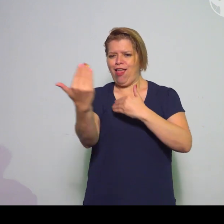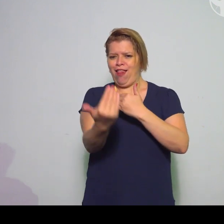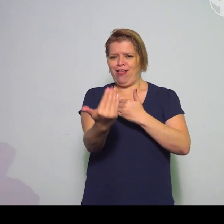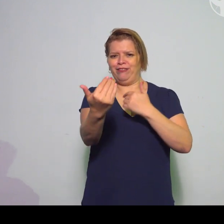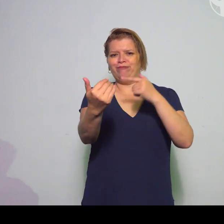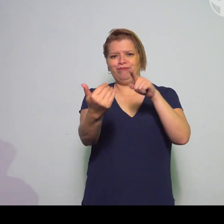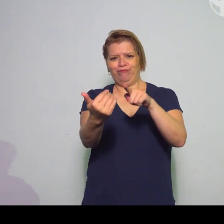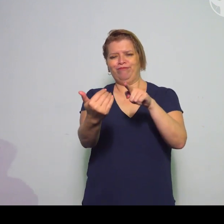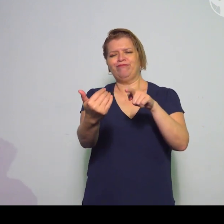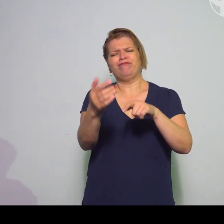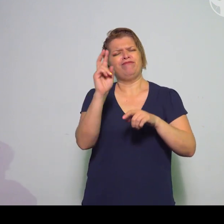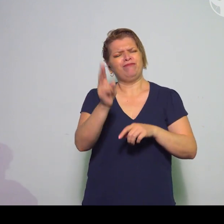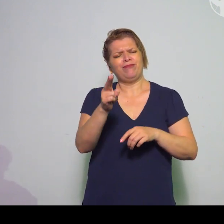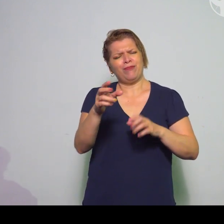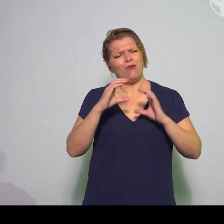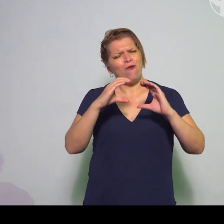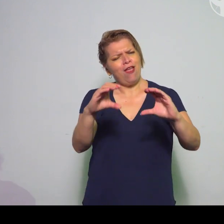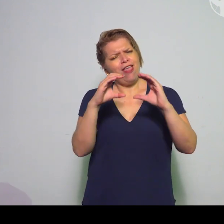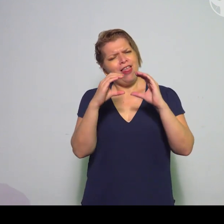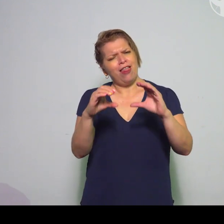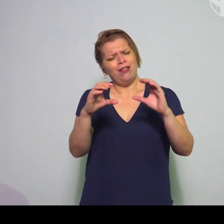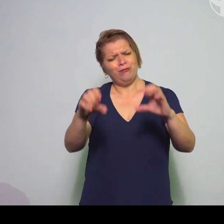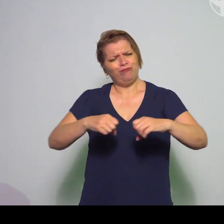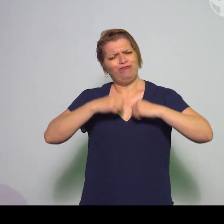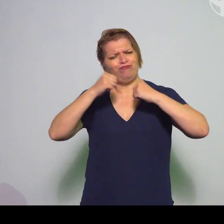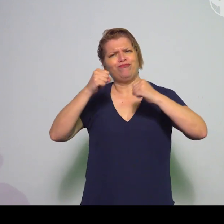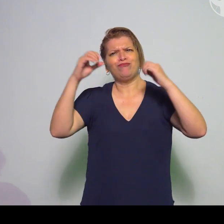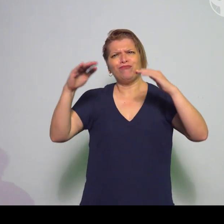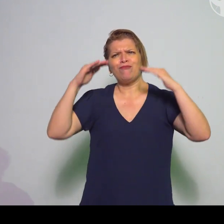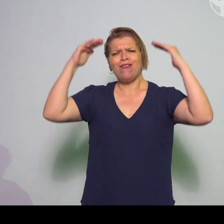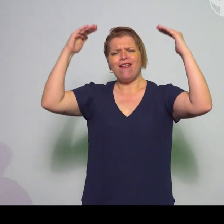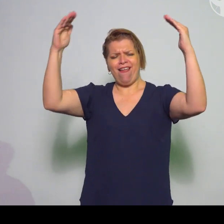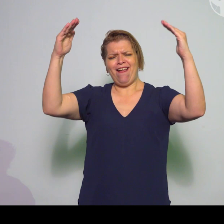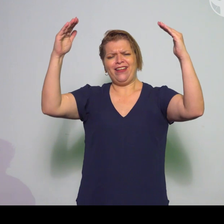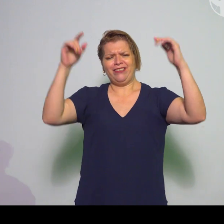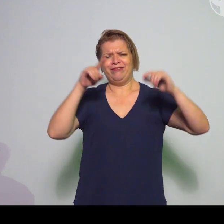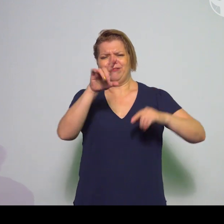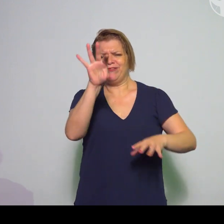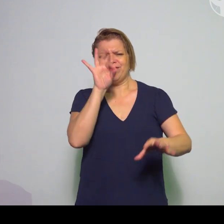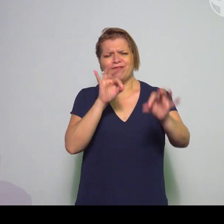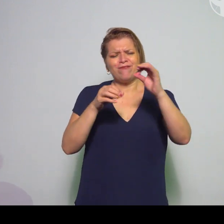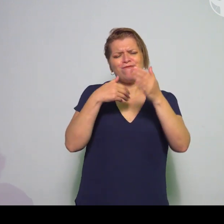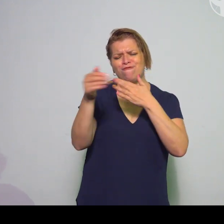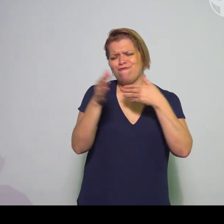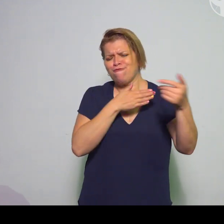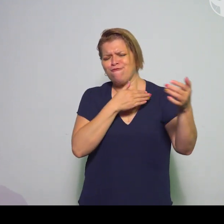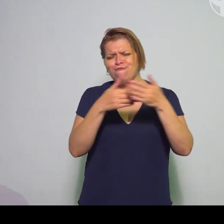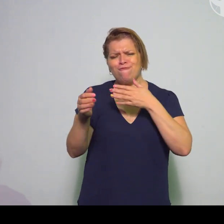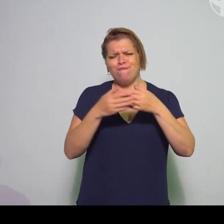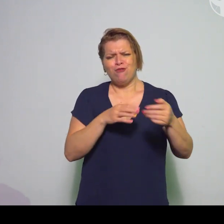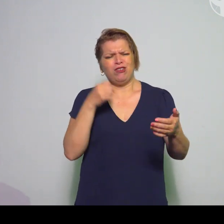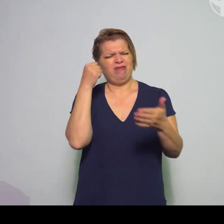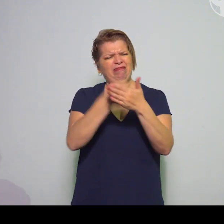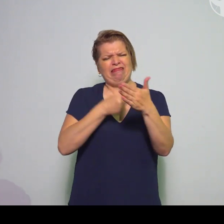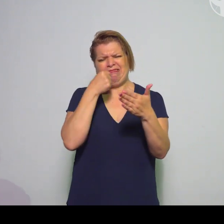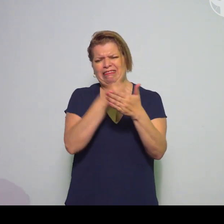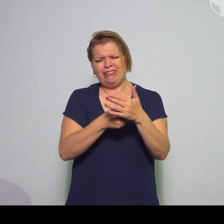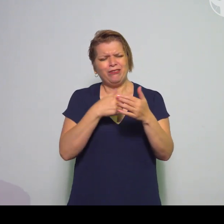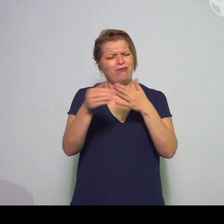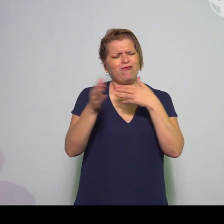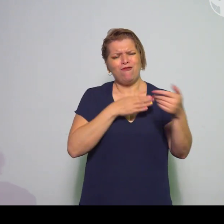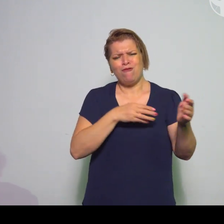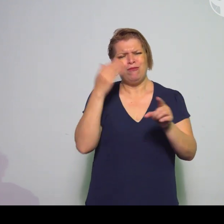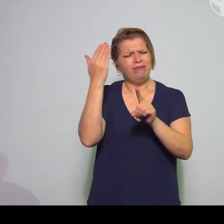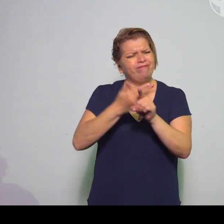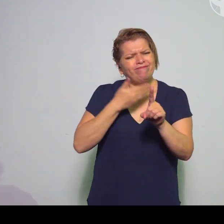ti como un poderoso gigante. Yo quiero invitarte a que no importa el tamaño de ese problema que tú tienes